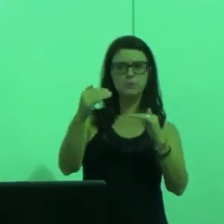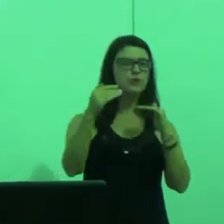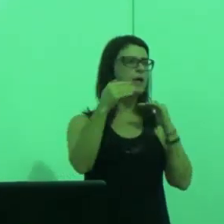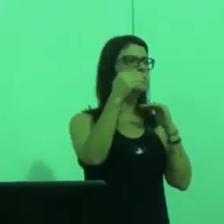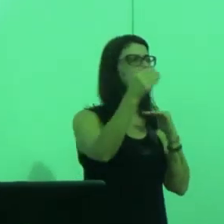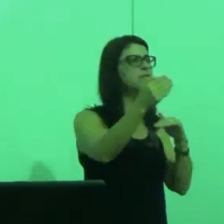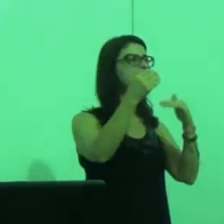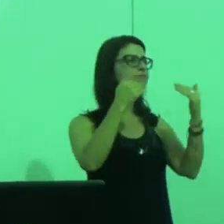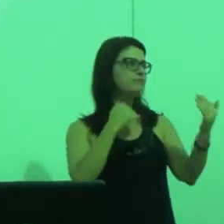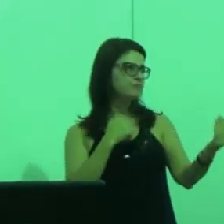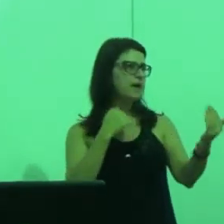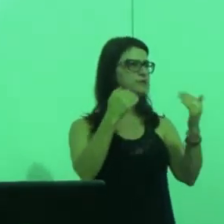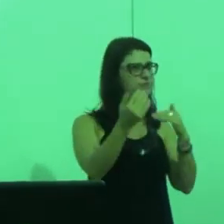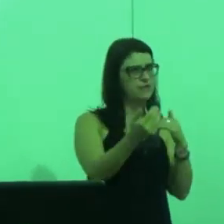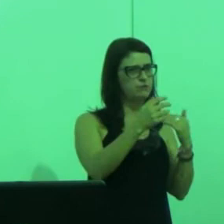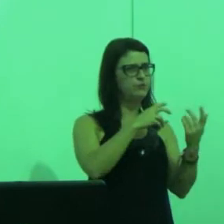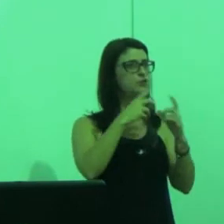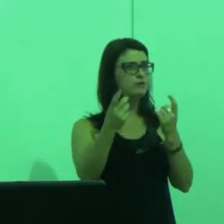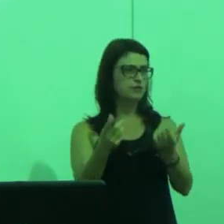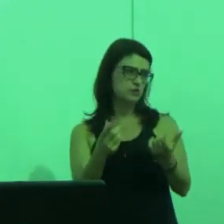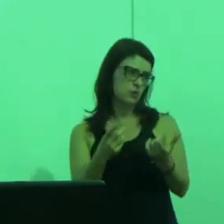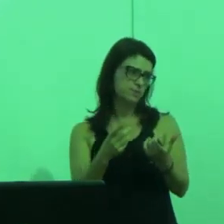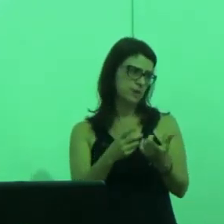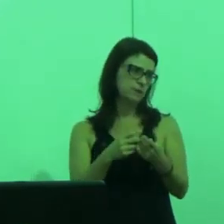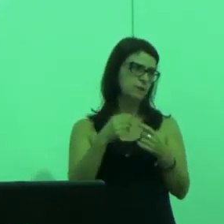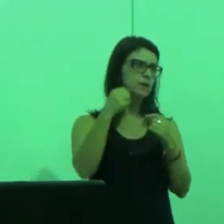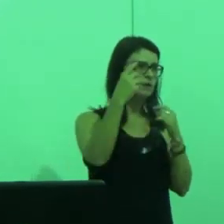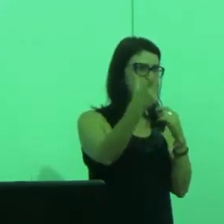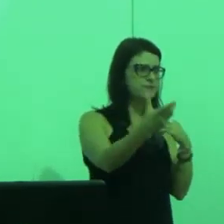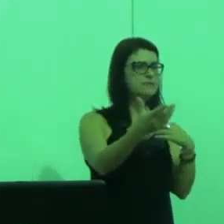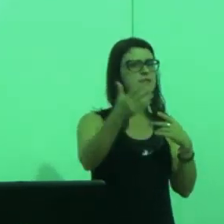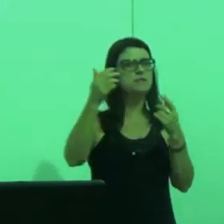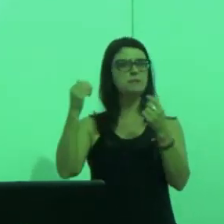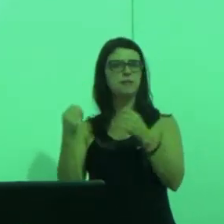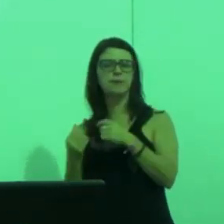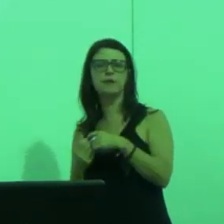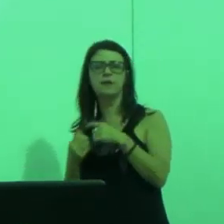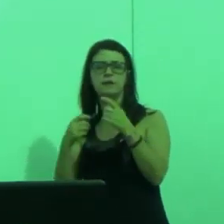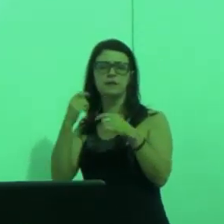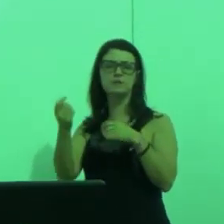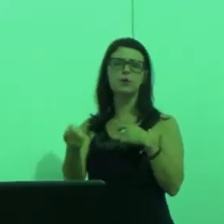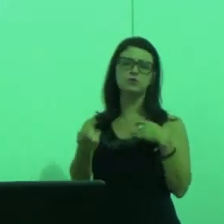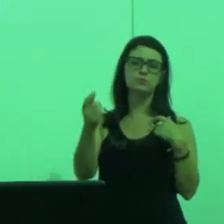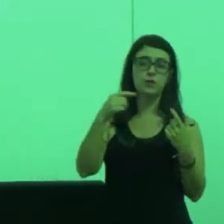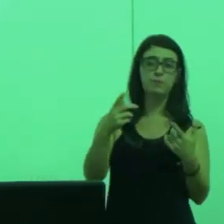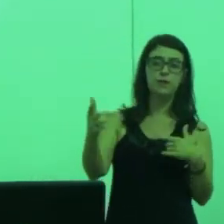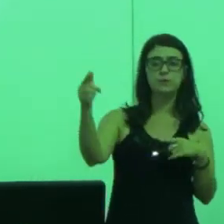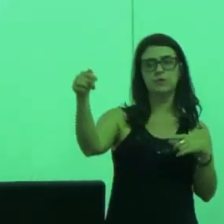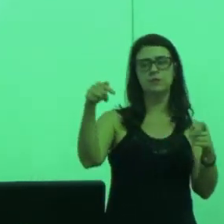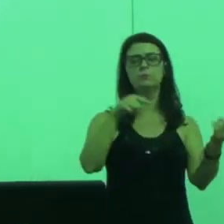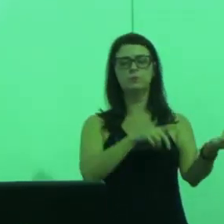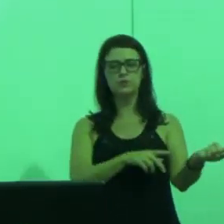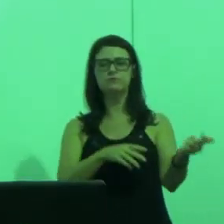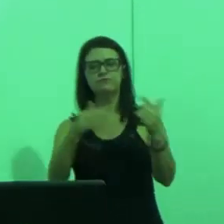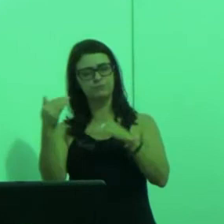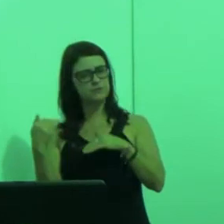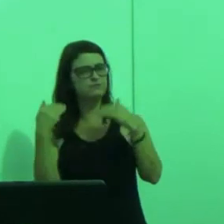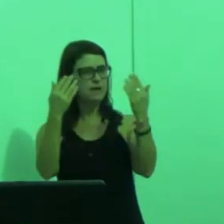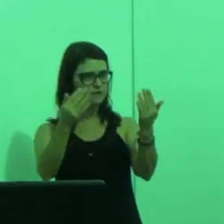porque é uma conversa que vai e vem, não foi de uma vez só. Né? Então, fiz assim, mandei pra ela, ela responde por e-mail, aí eu e vai e